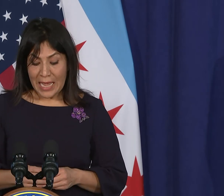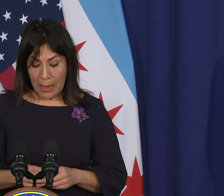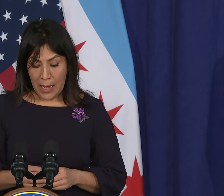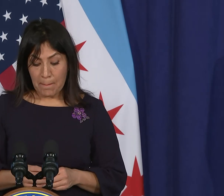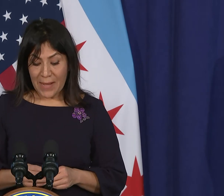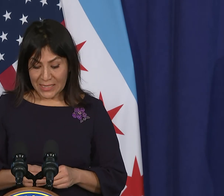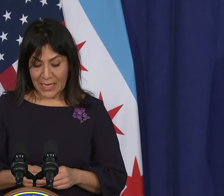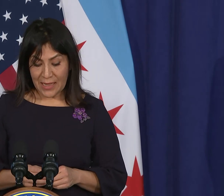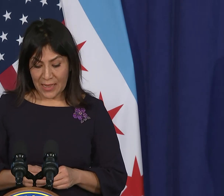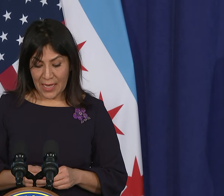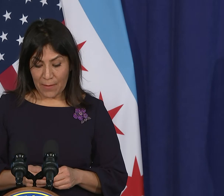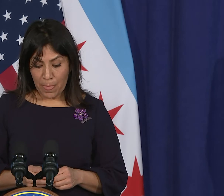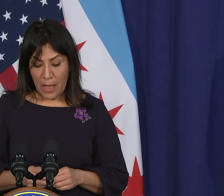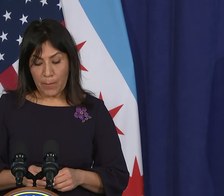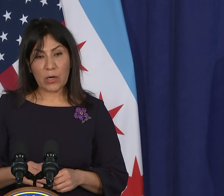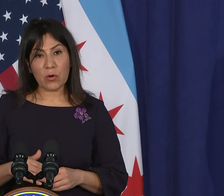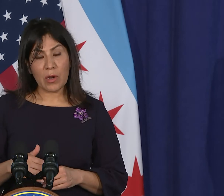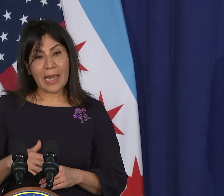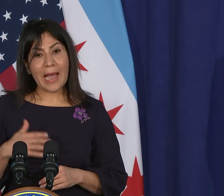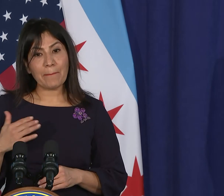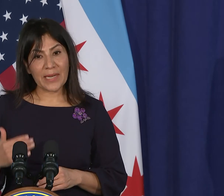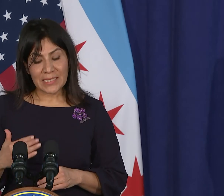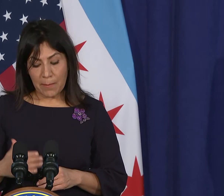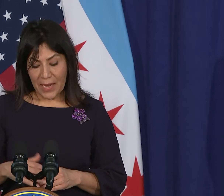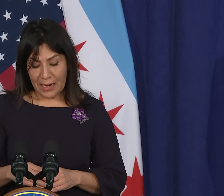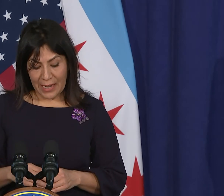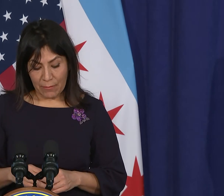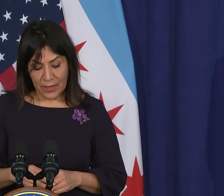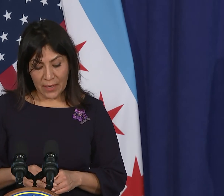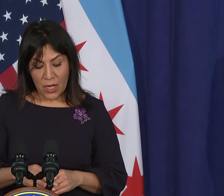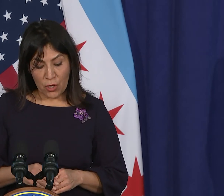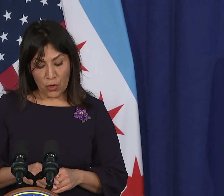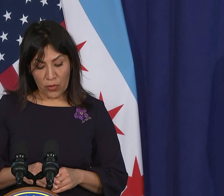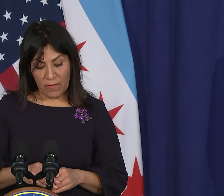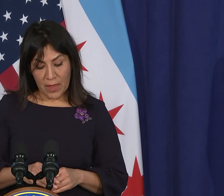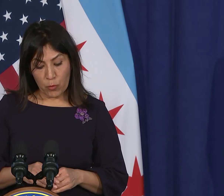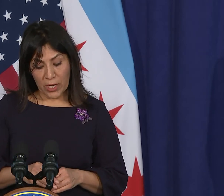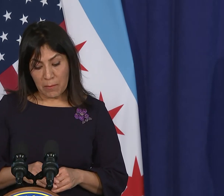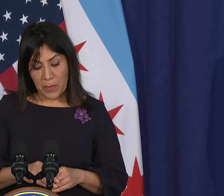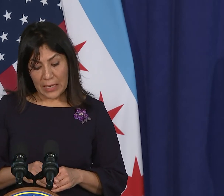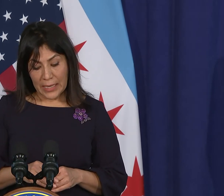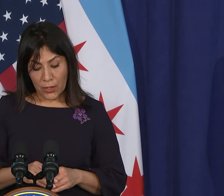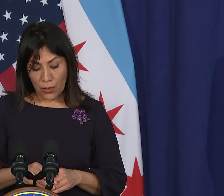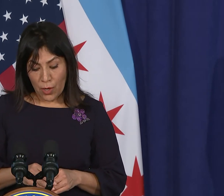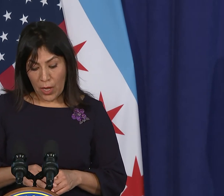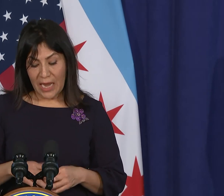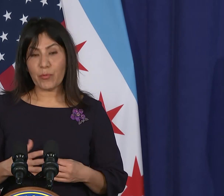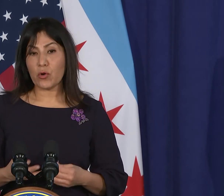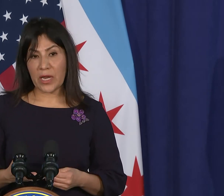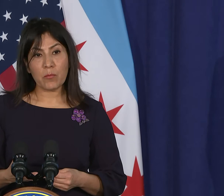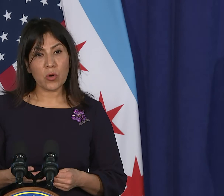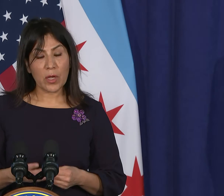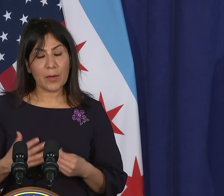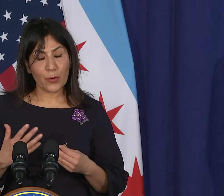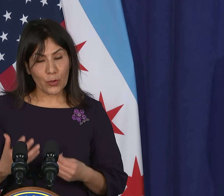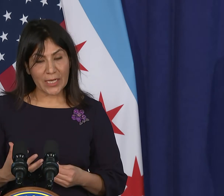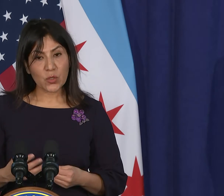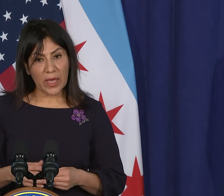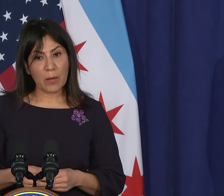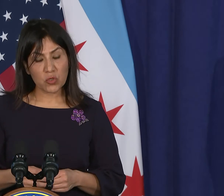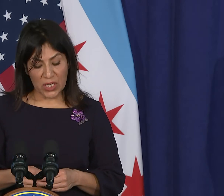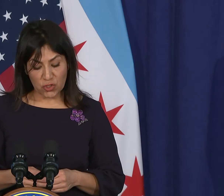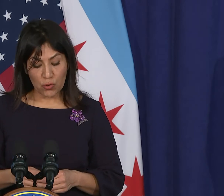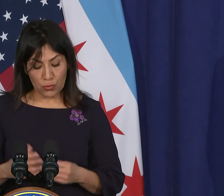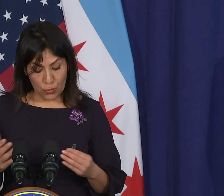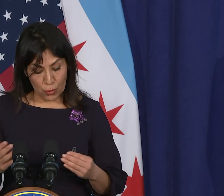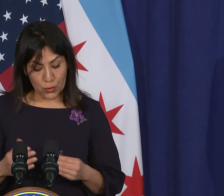abrir más cada día. Pero la prisa para reabrir no debe de poner en peligro el progreso